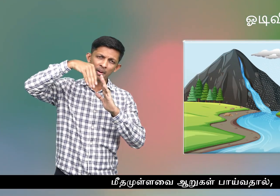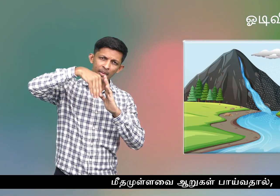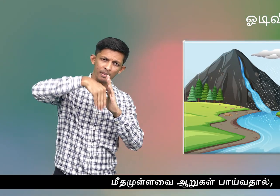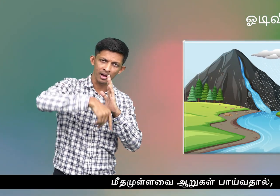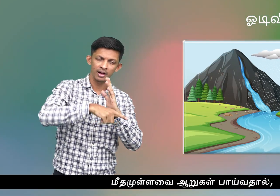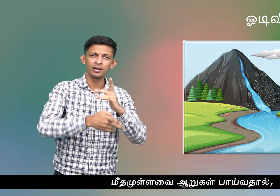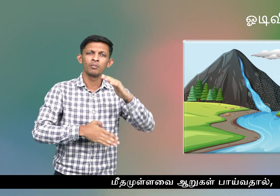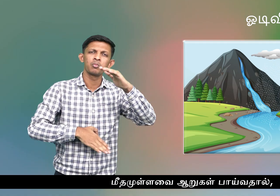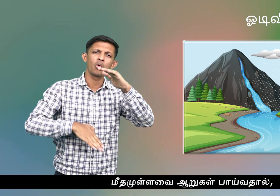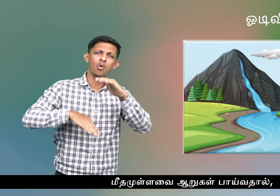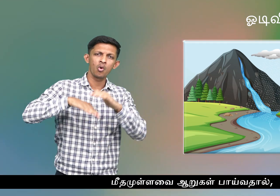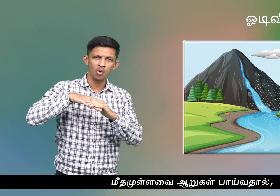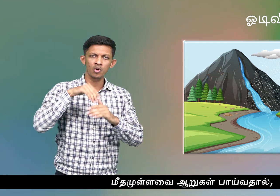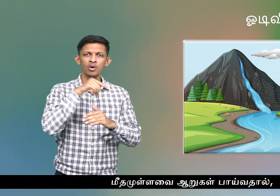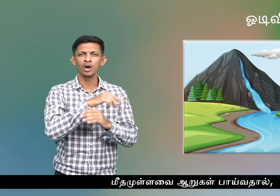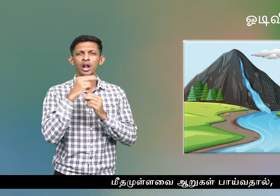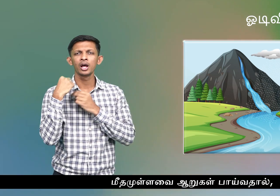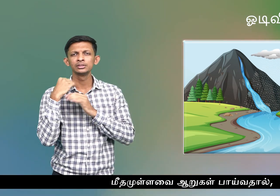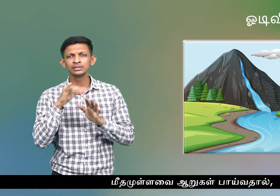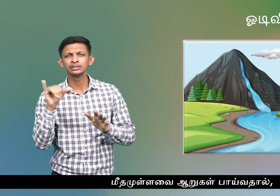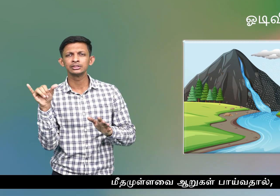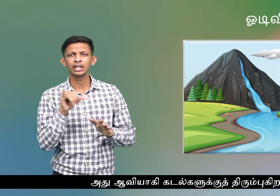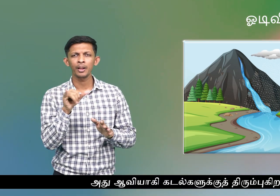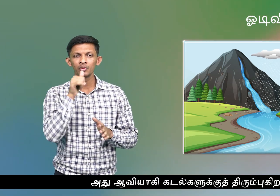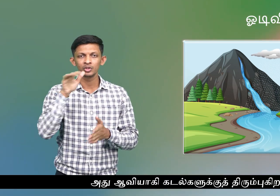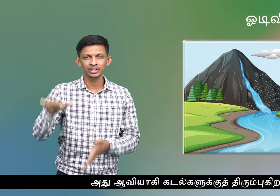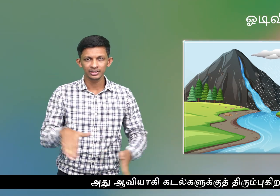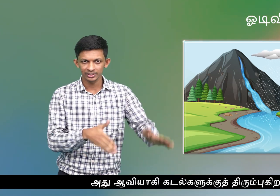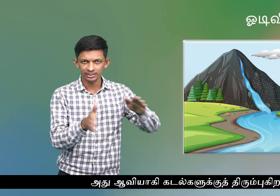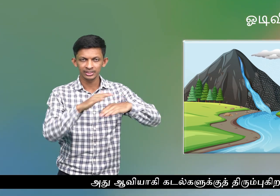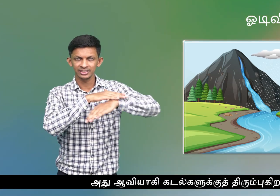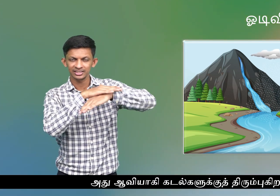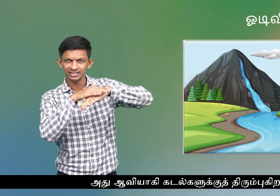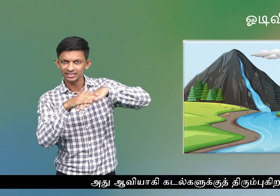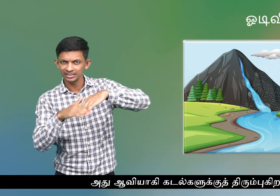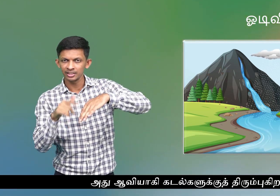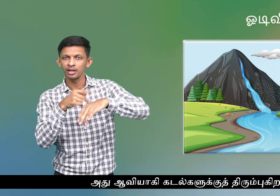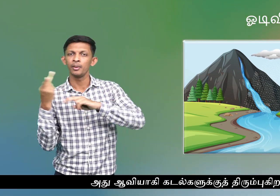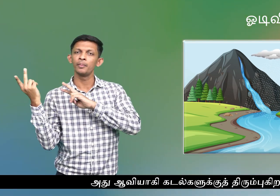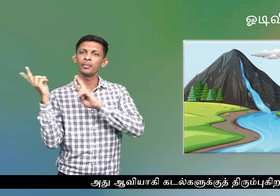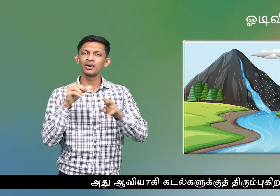மீதமுள்ளவை ஆறுகள் பாய்வதால் அது ஆவியாகி கடலுக்குள் திரும்புகிறது.